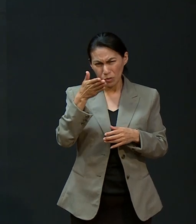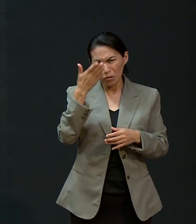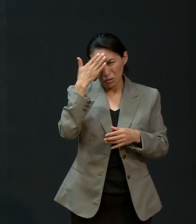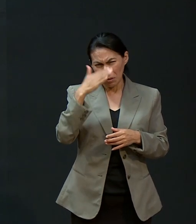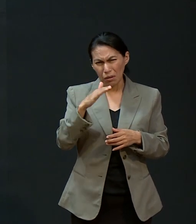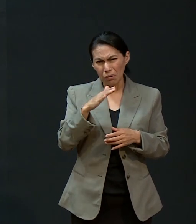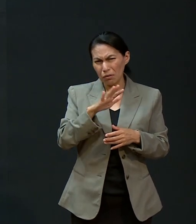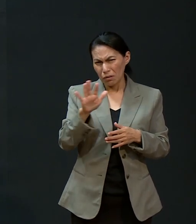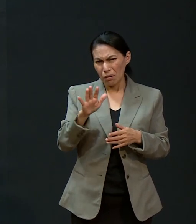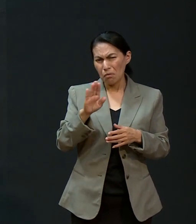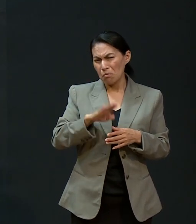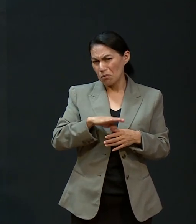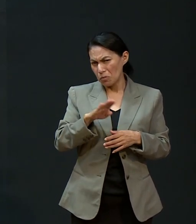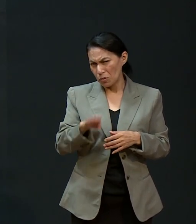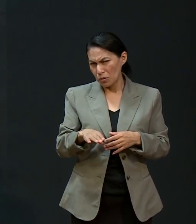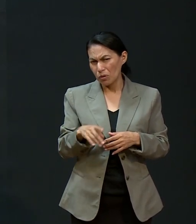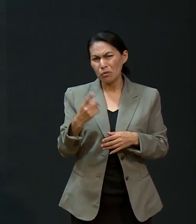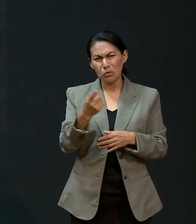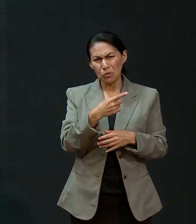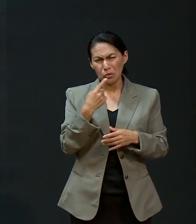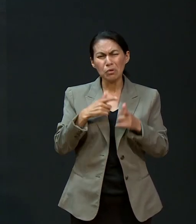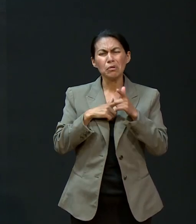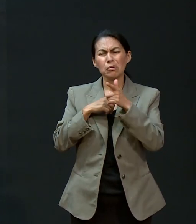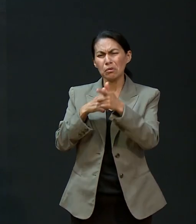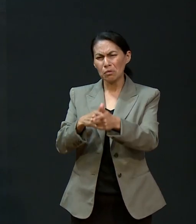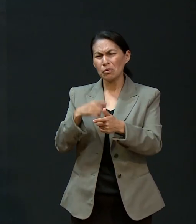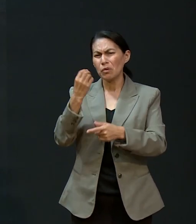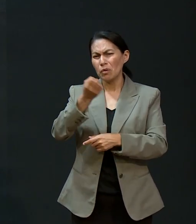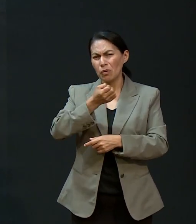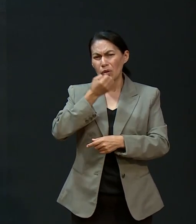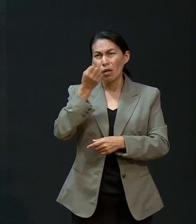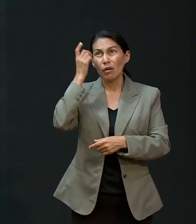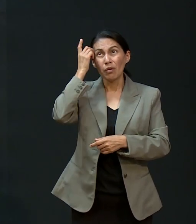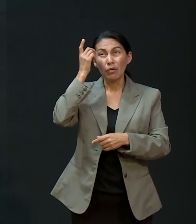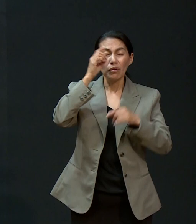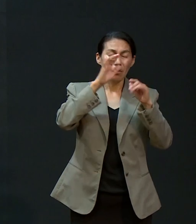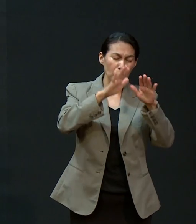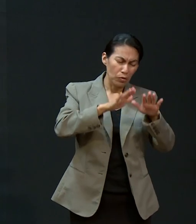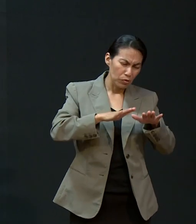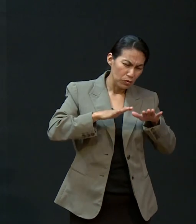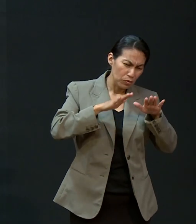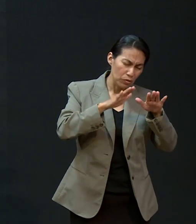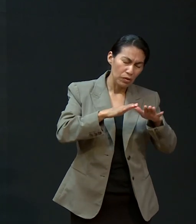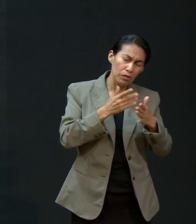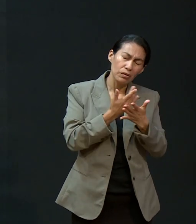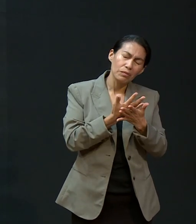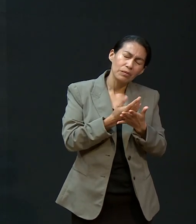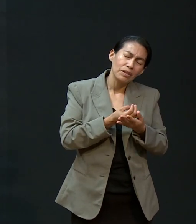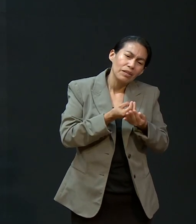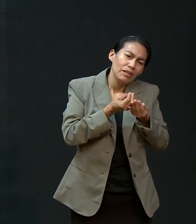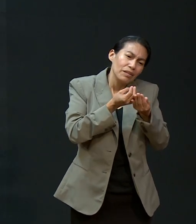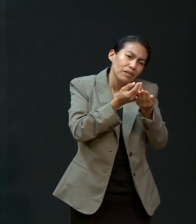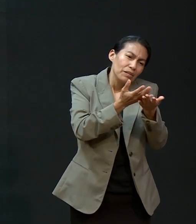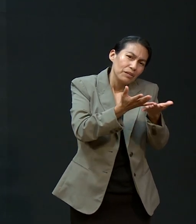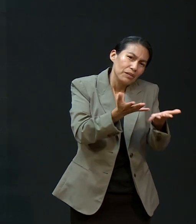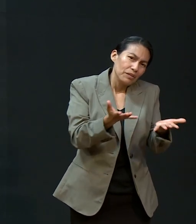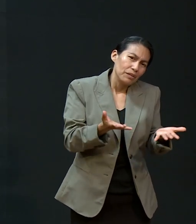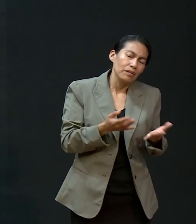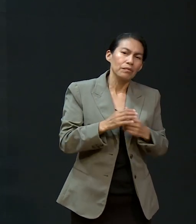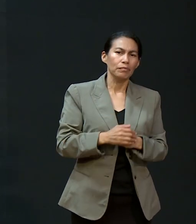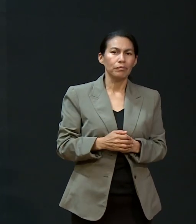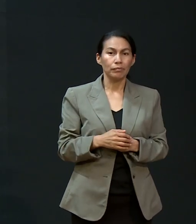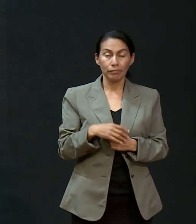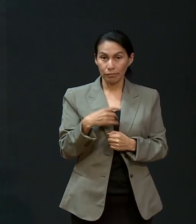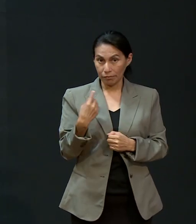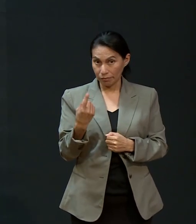Ustedes saben, perdieron a su padre y seguiremos orando por ellos para que Dios les dé consuelo